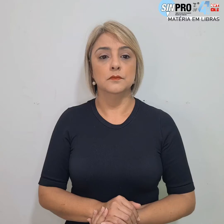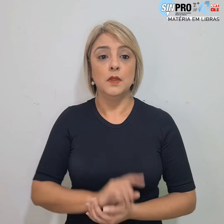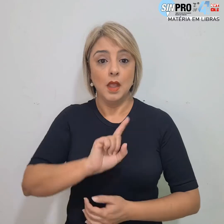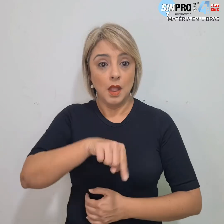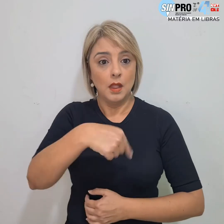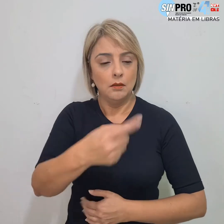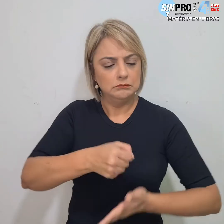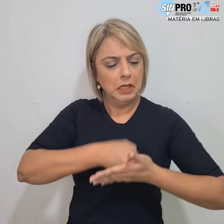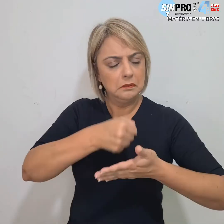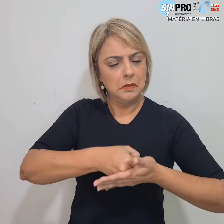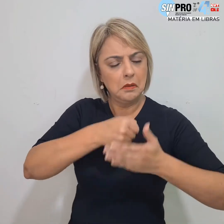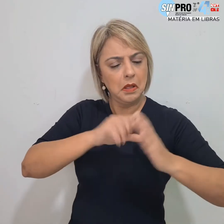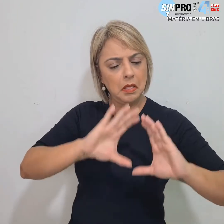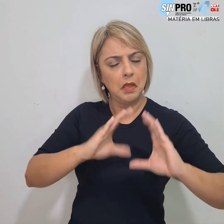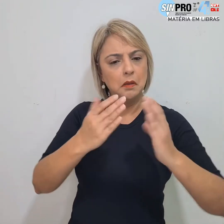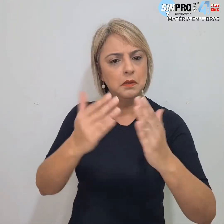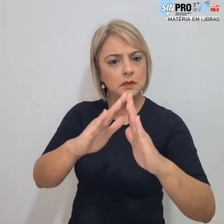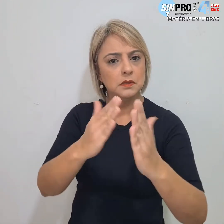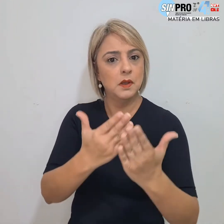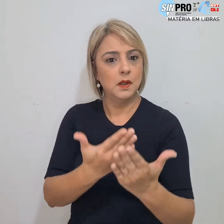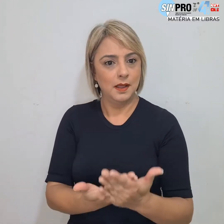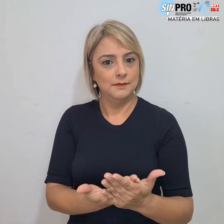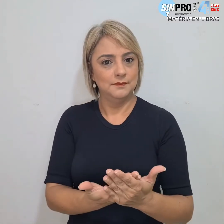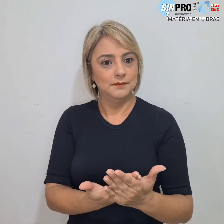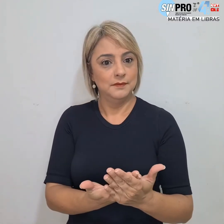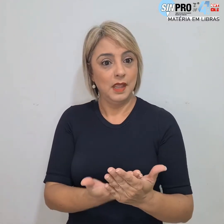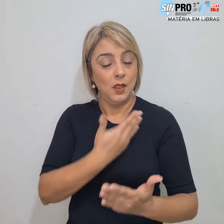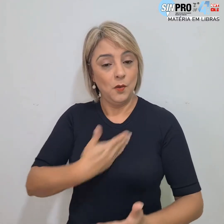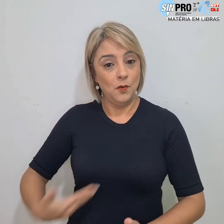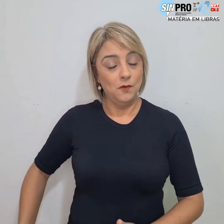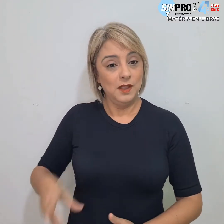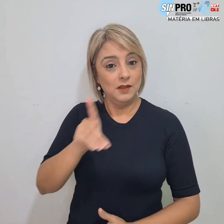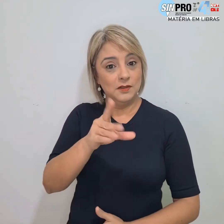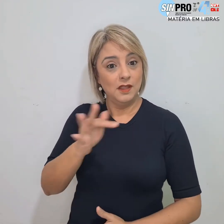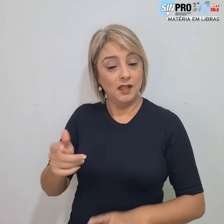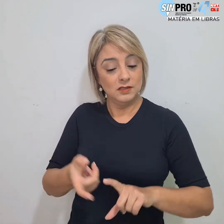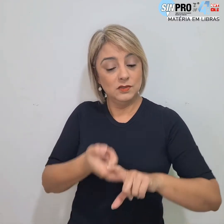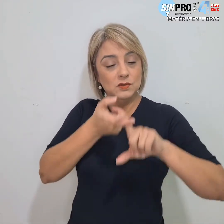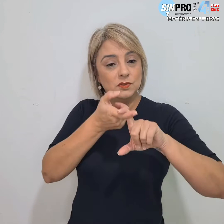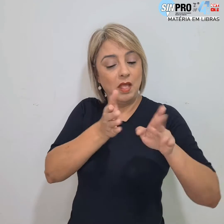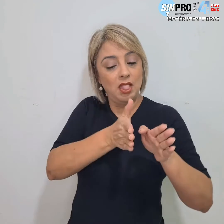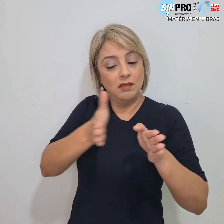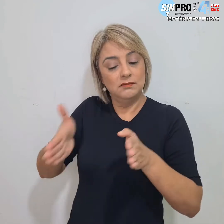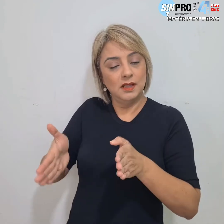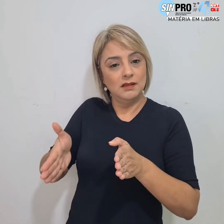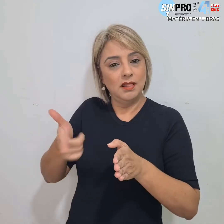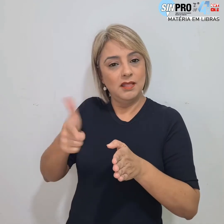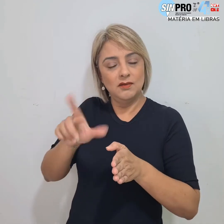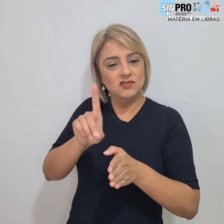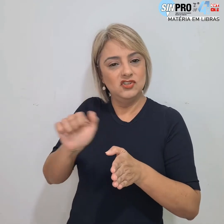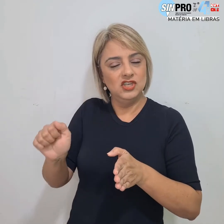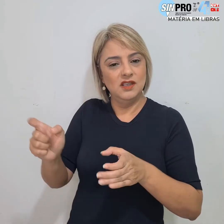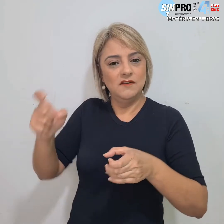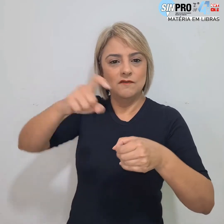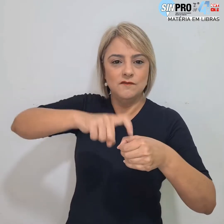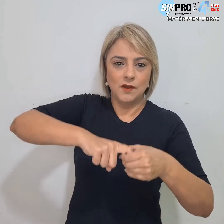Após luta da comunidade escolar, GDF suspende por tempo indeterminado retorno das